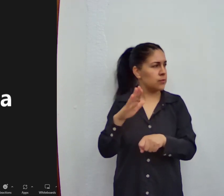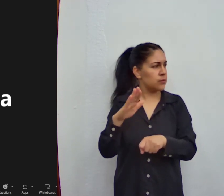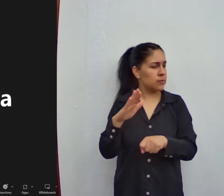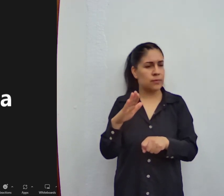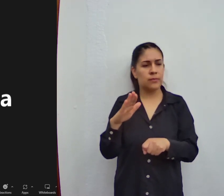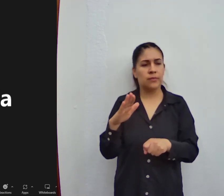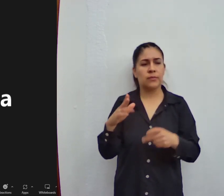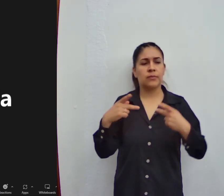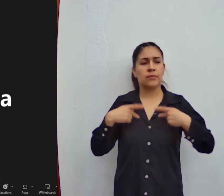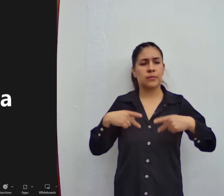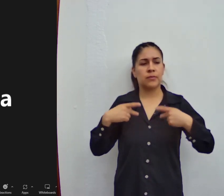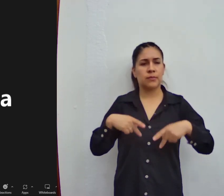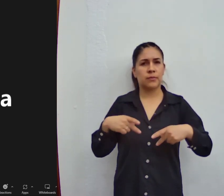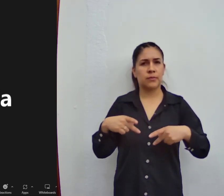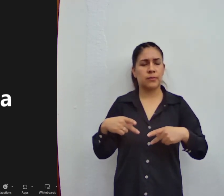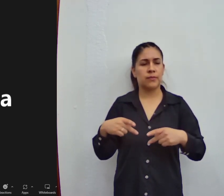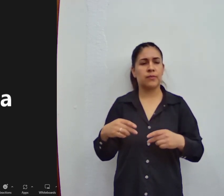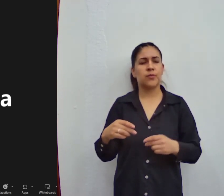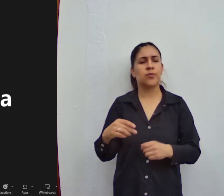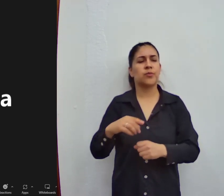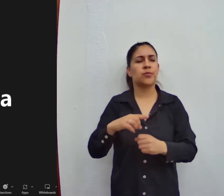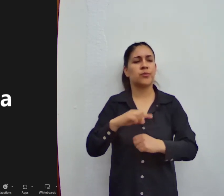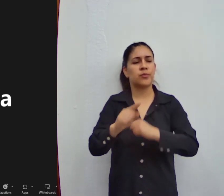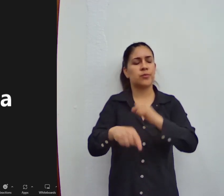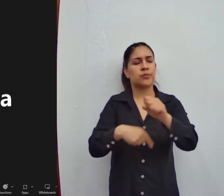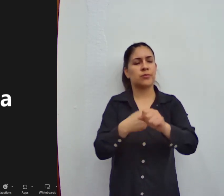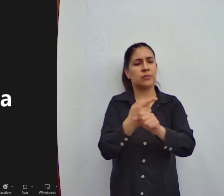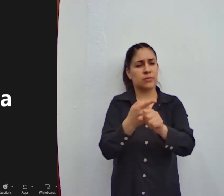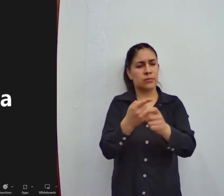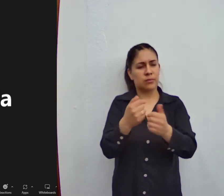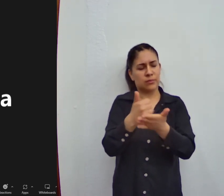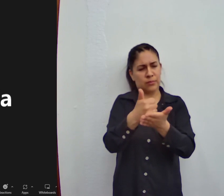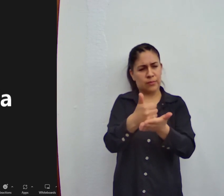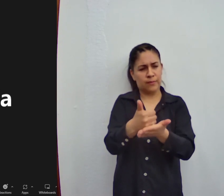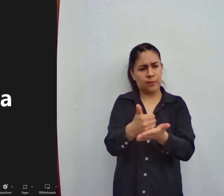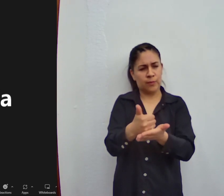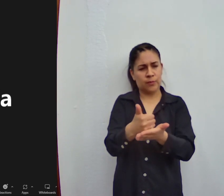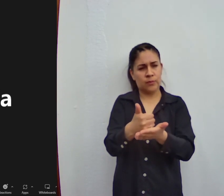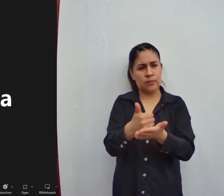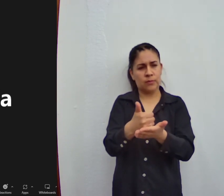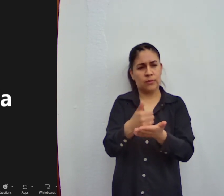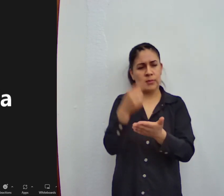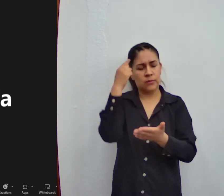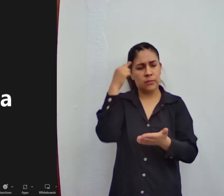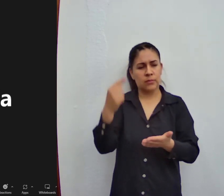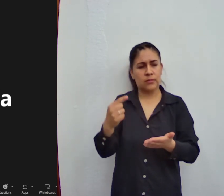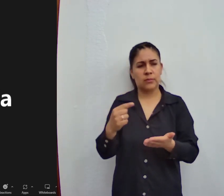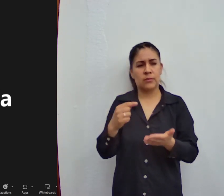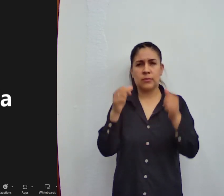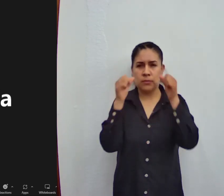porque siguen estando ahí. Entonces esa es mi intervención y muchas gracias.